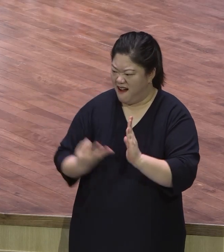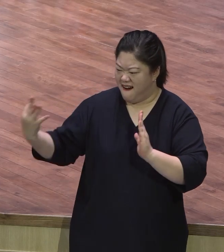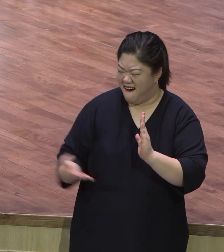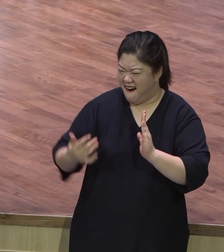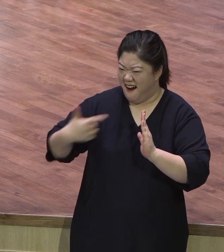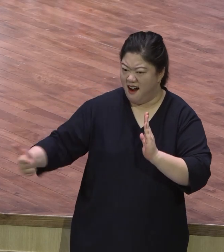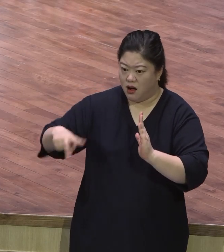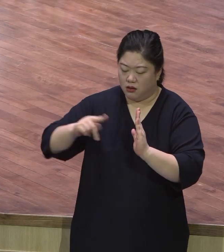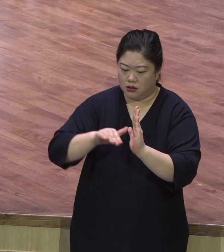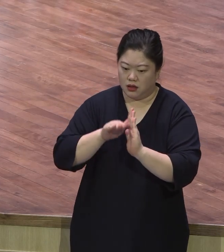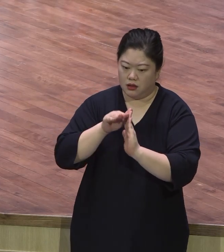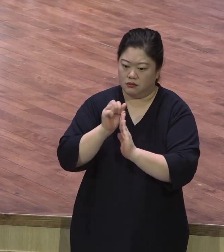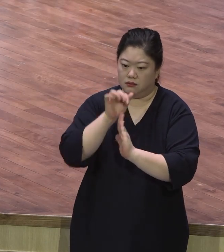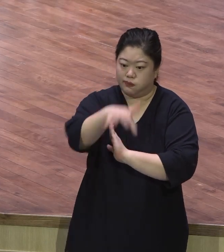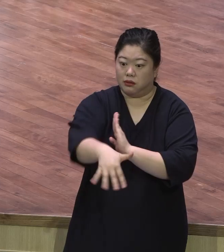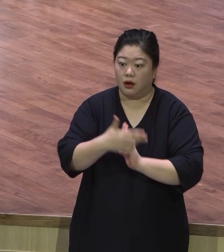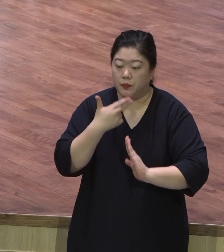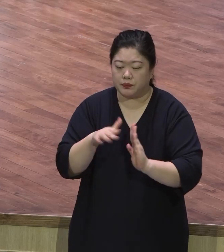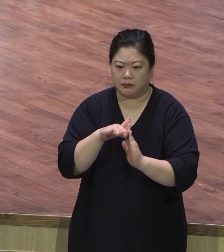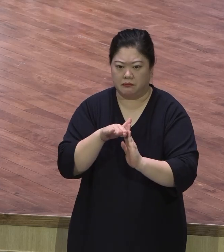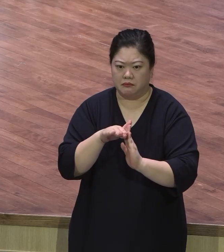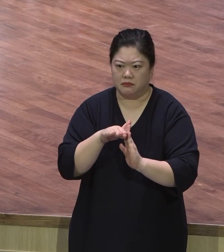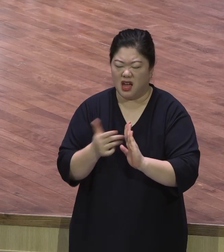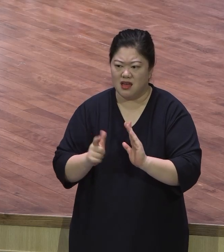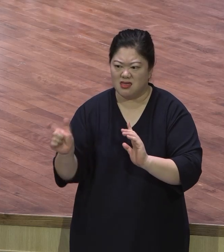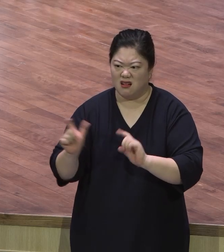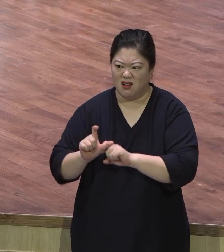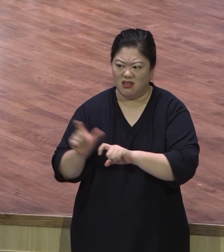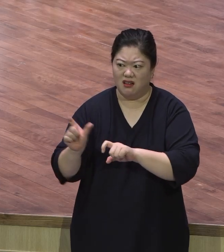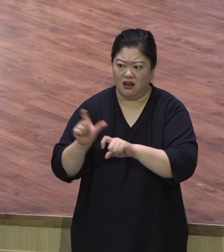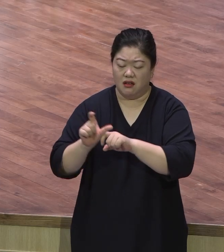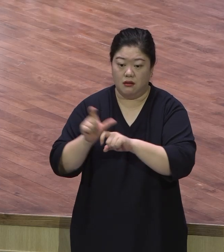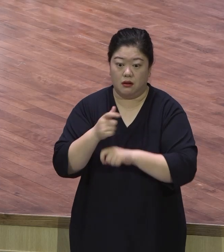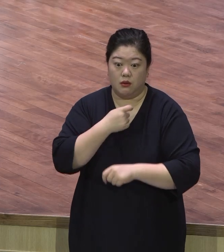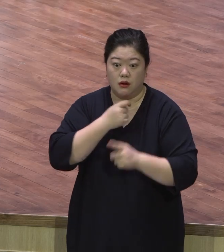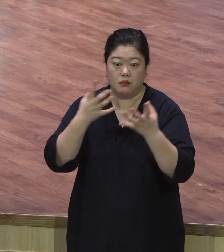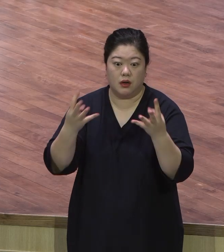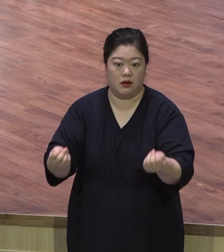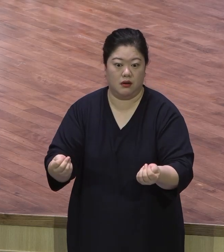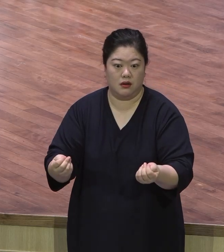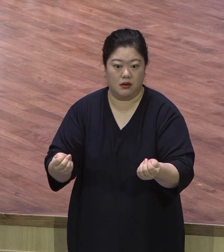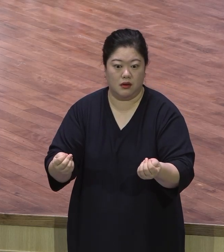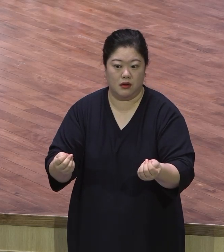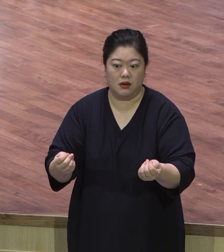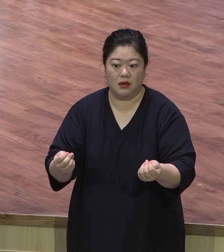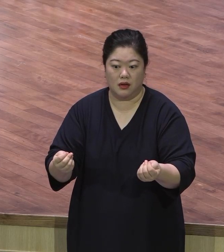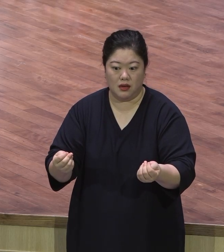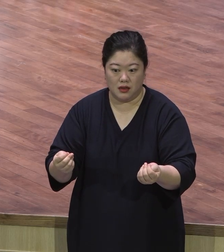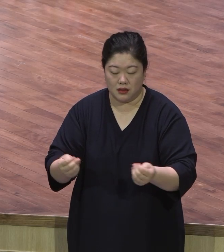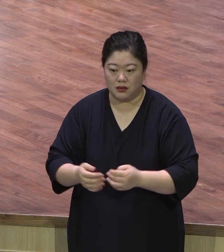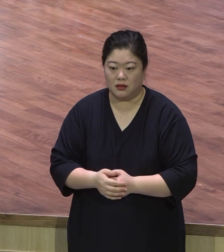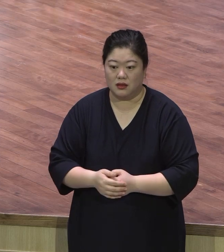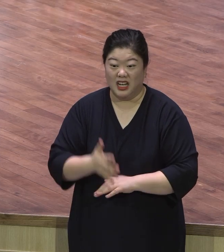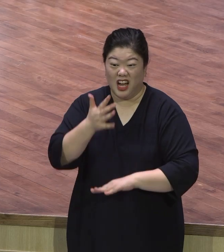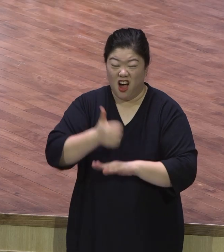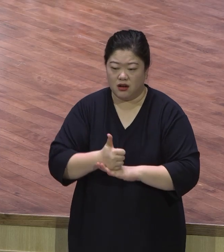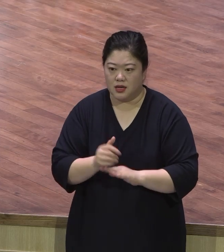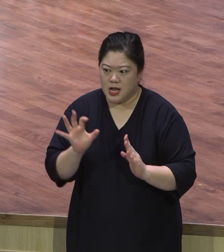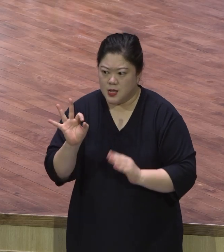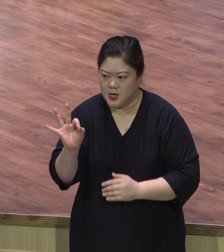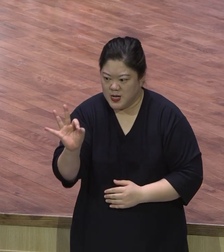차질을 안는대요 그래서 결국 뭐요 돈이 하나님이 되는